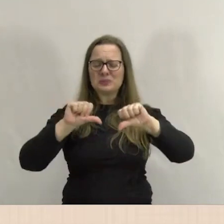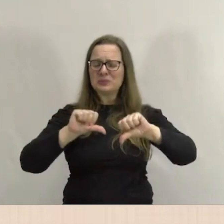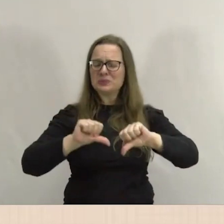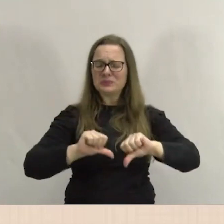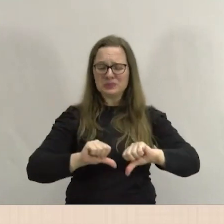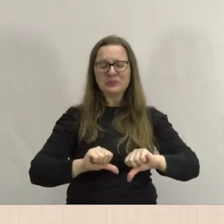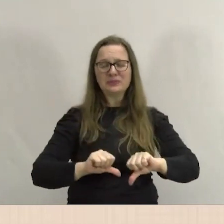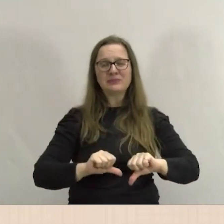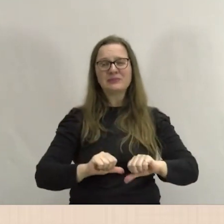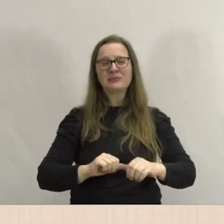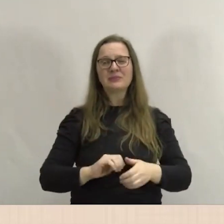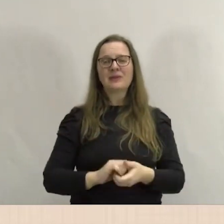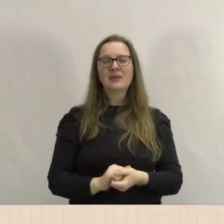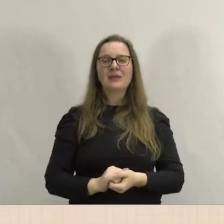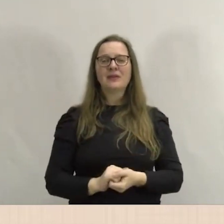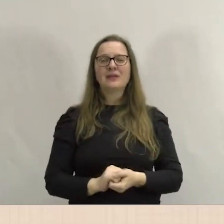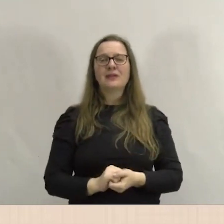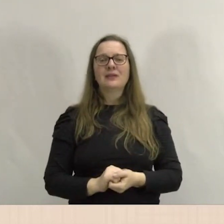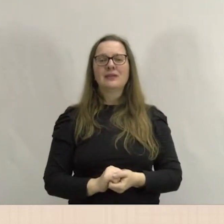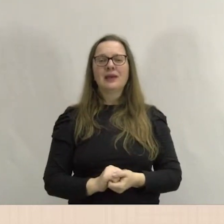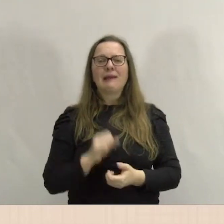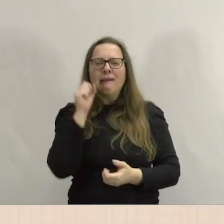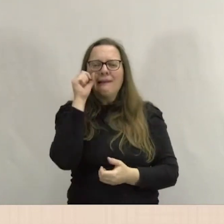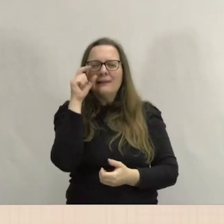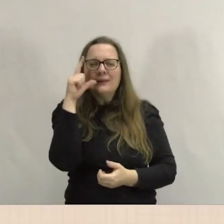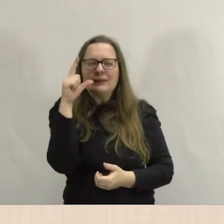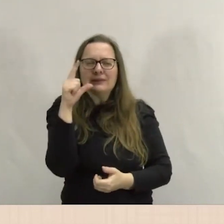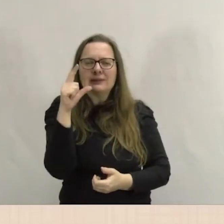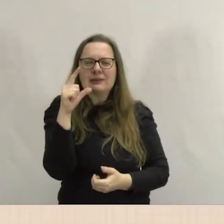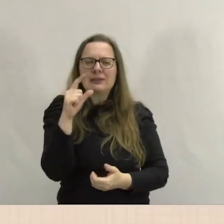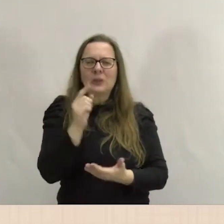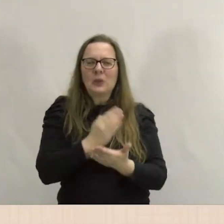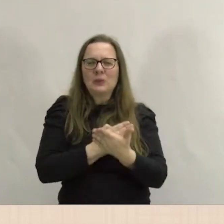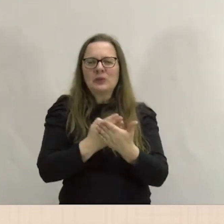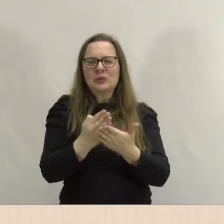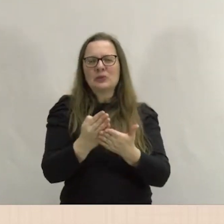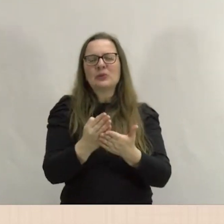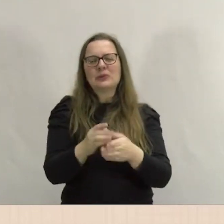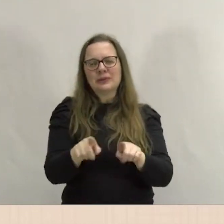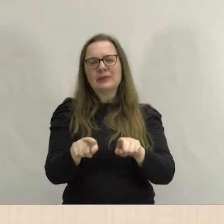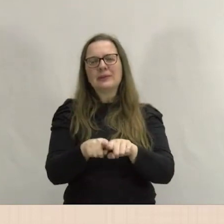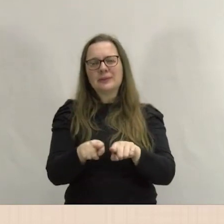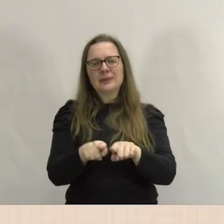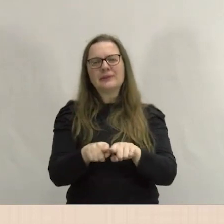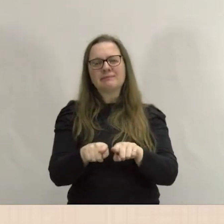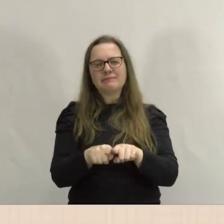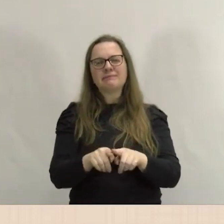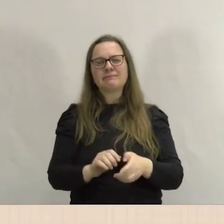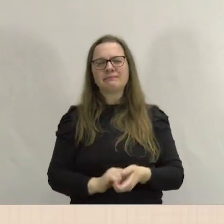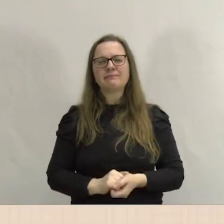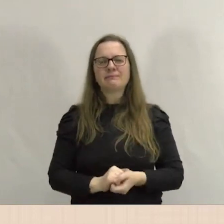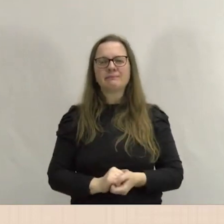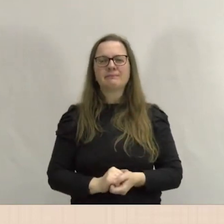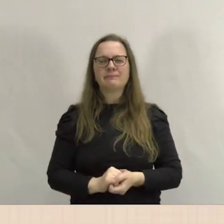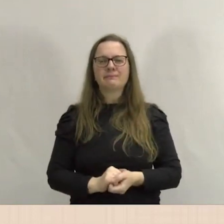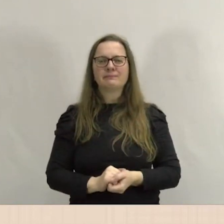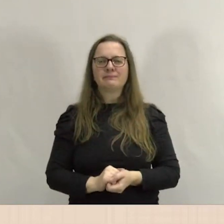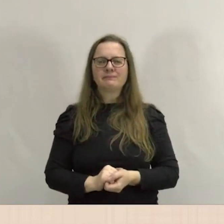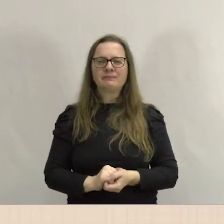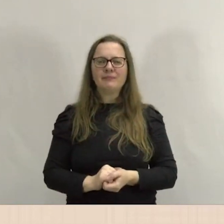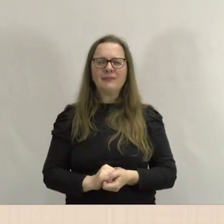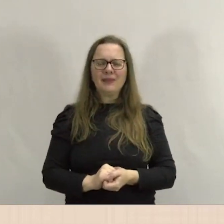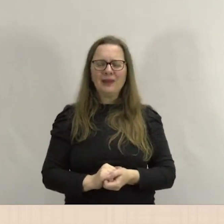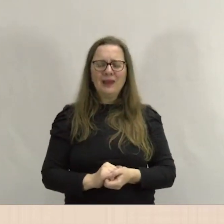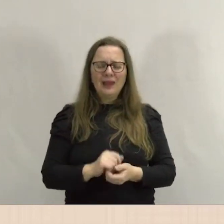muito cedo. E foram acrescentadas várias observâncias que não passavam de invenção de